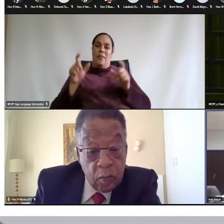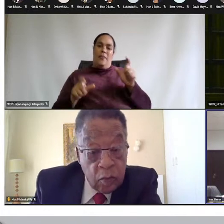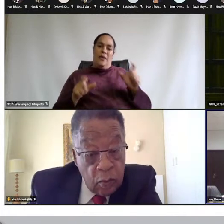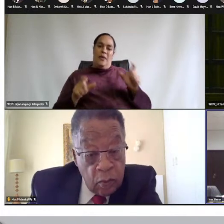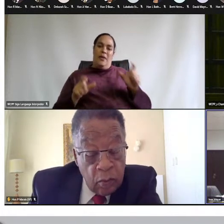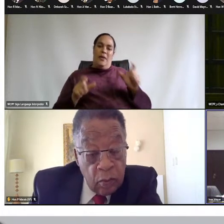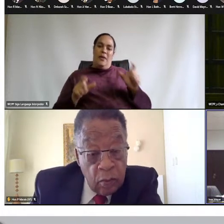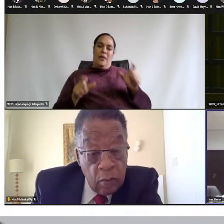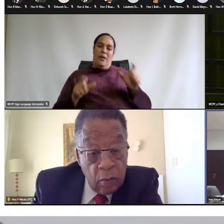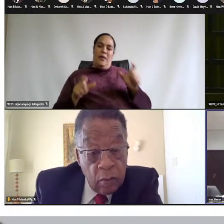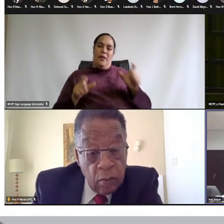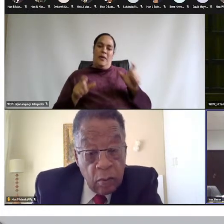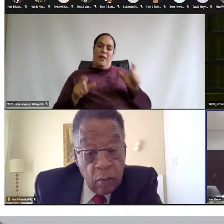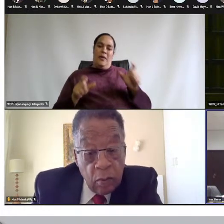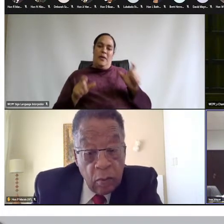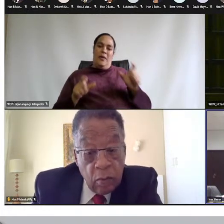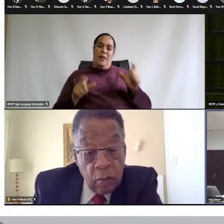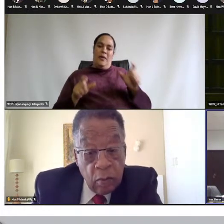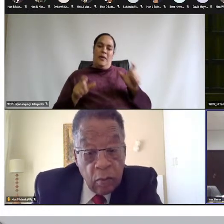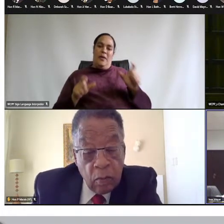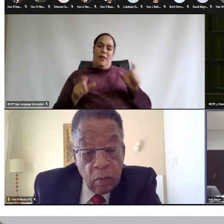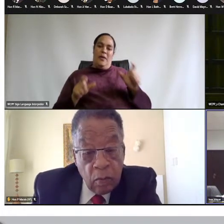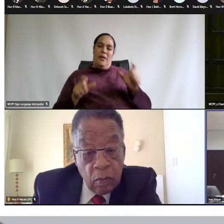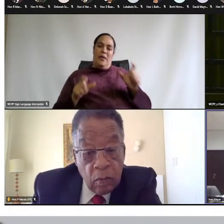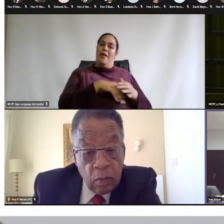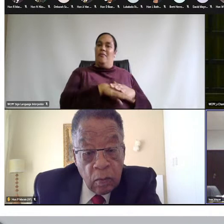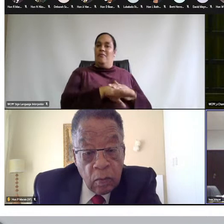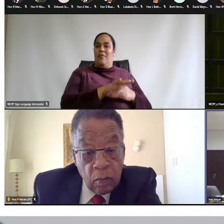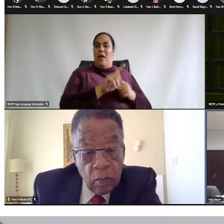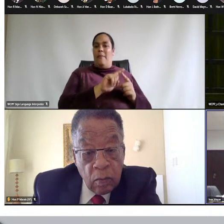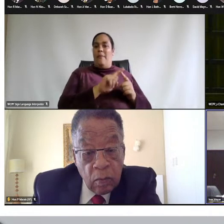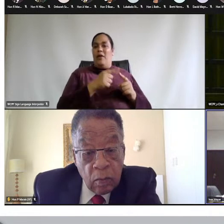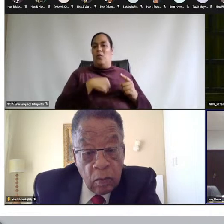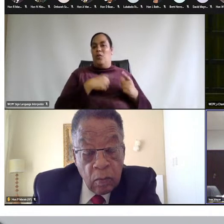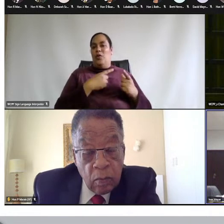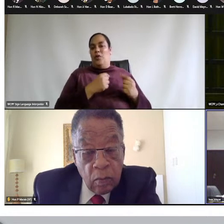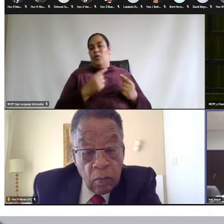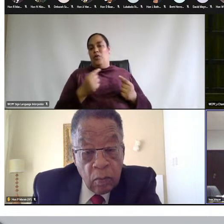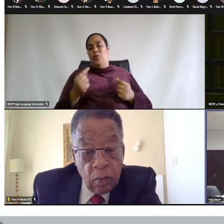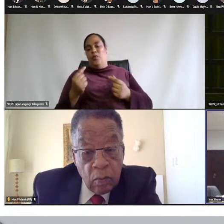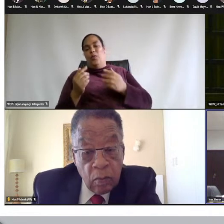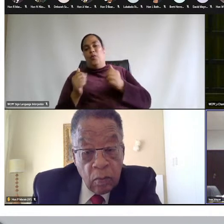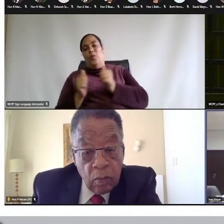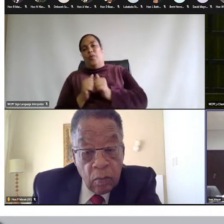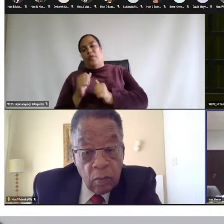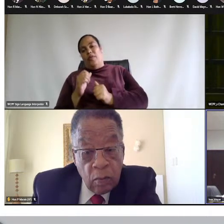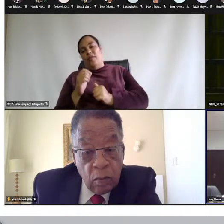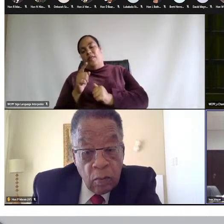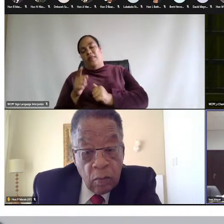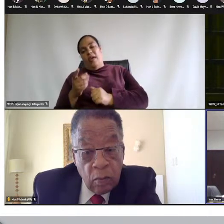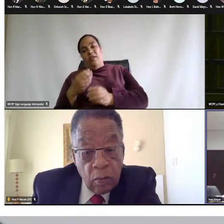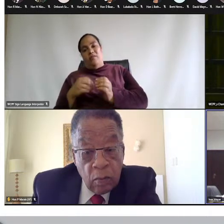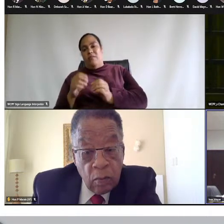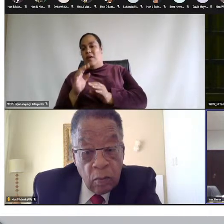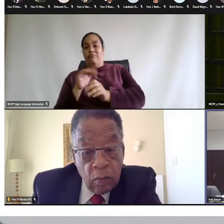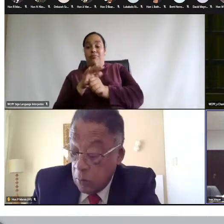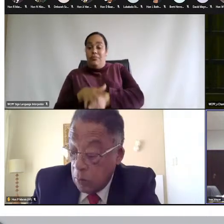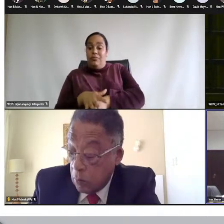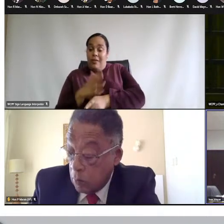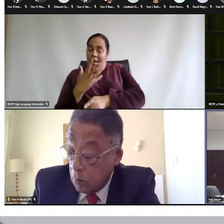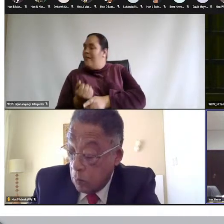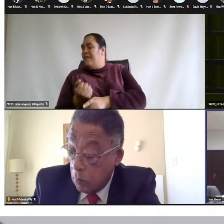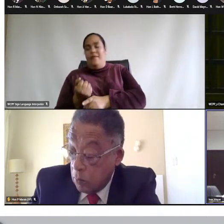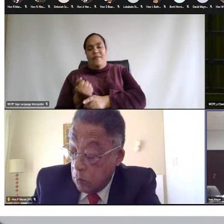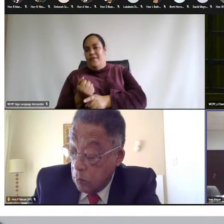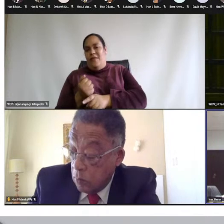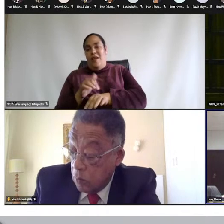Jy kan ook by 'n koöperasie soos jy self weet instap. Wat ons doen by die koöperasie, daar word nie gediskrimineer nie.